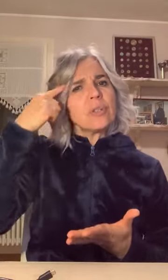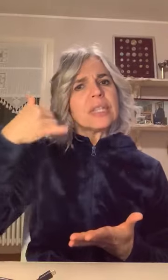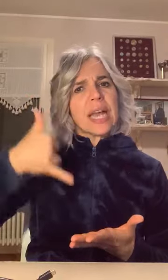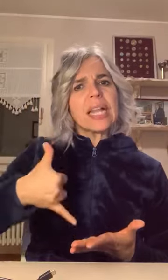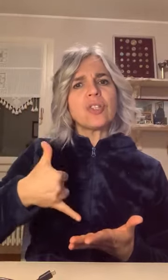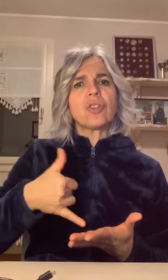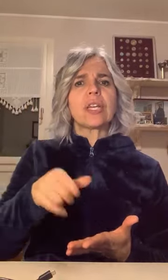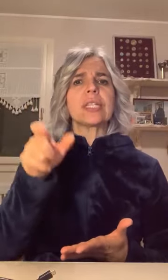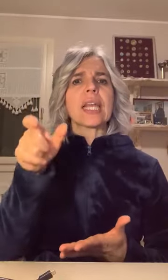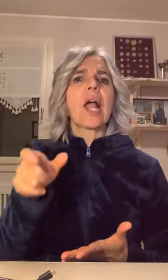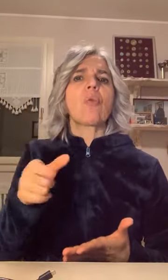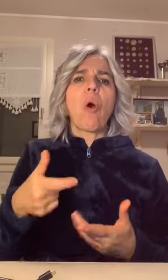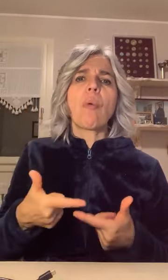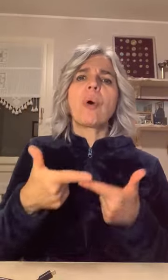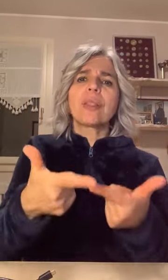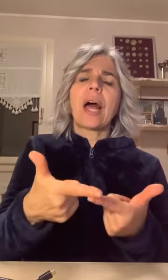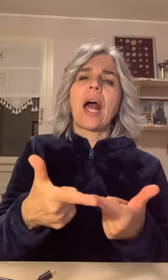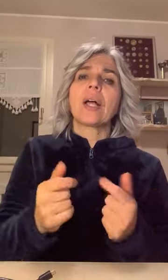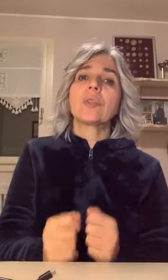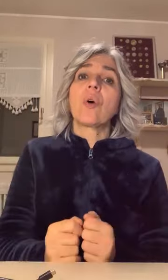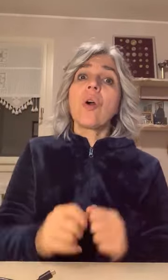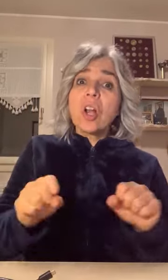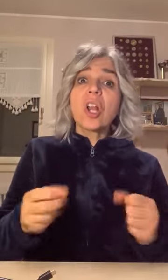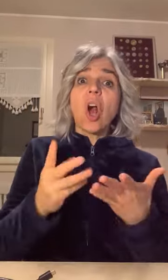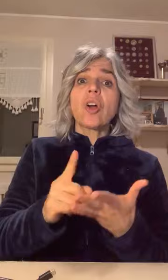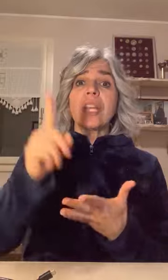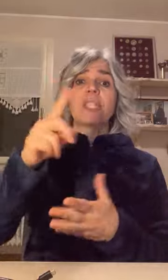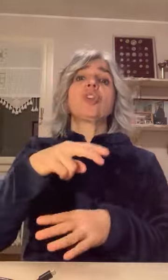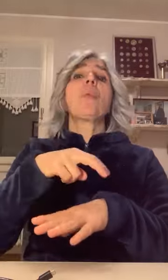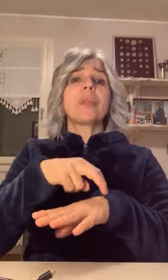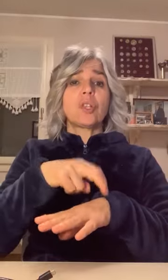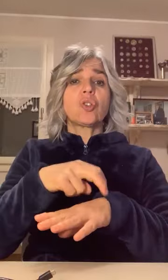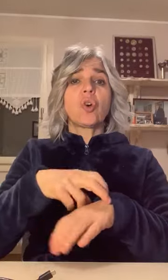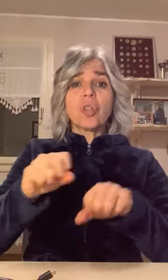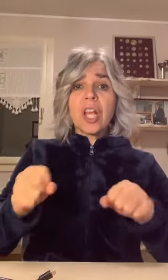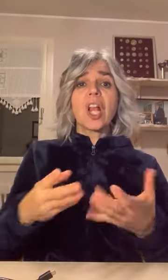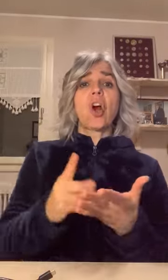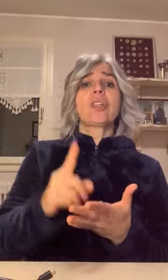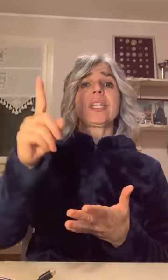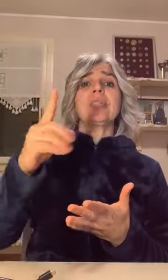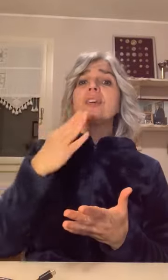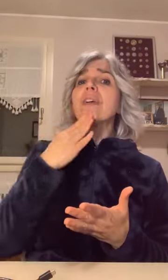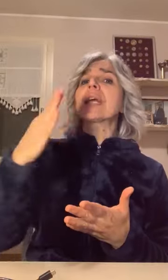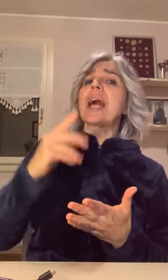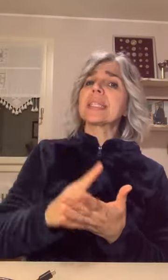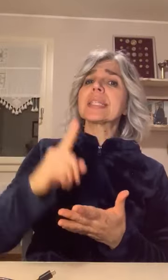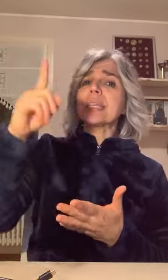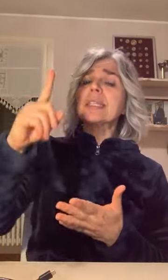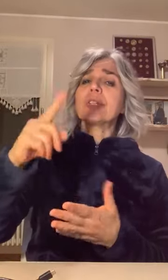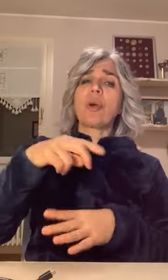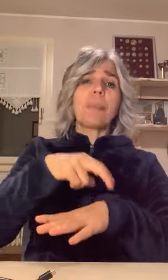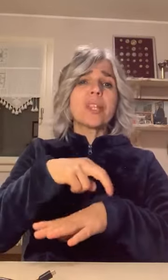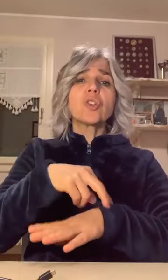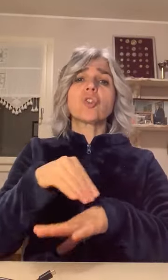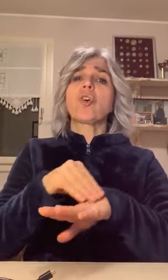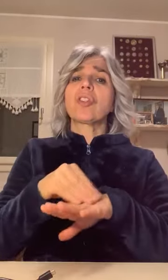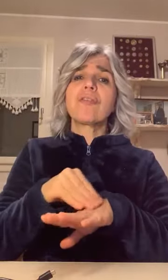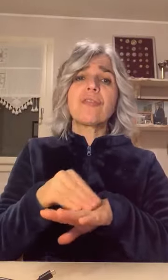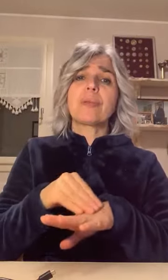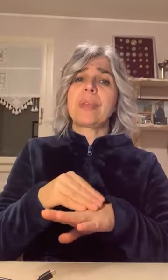gloria a Dio per i medici, per la medicina. Anzi, vogliamo ringraziare il Signore per quello che loro stanno facendo, per come si stanno